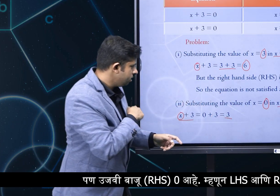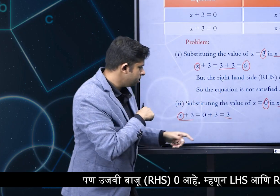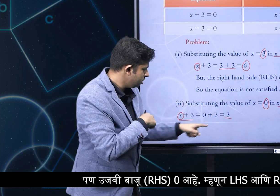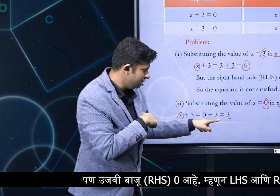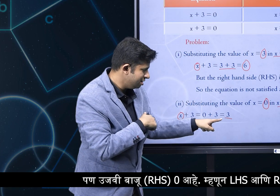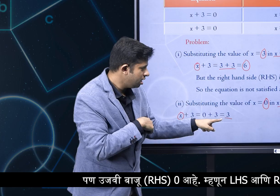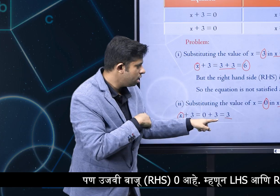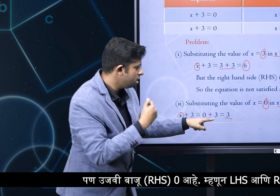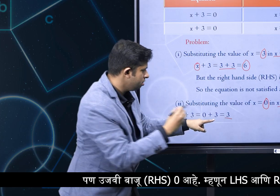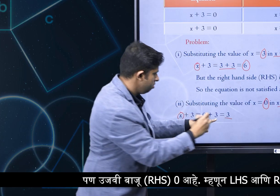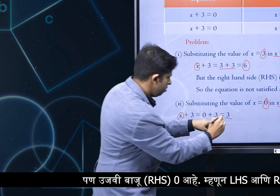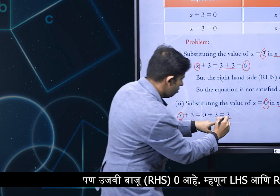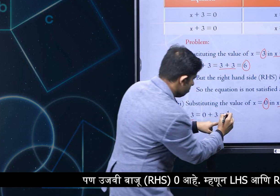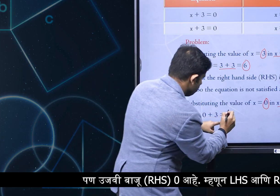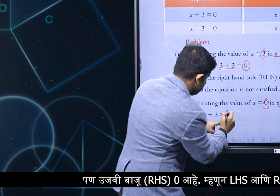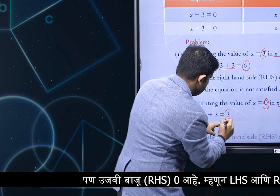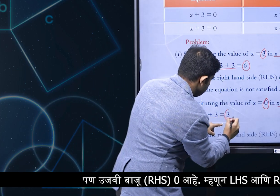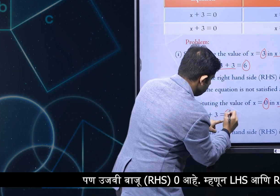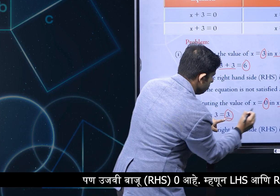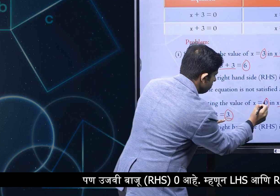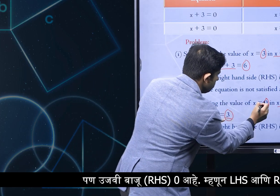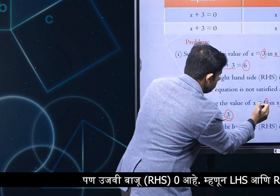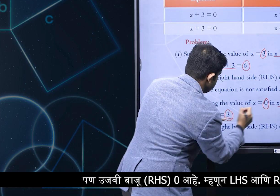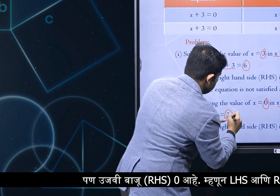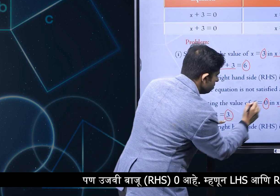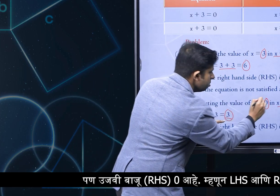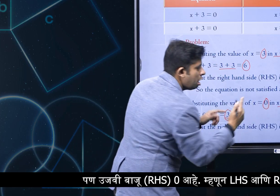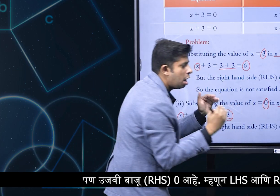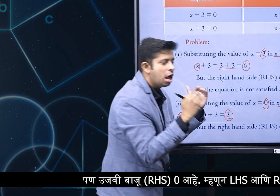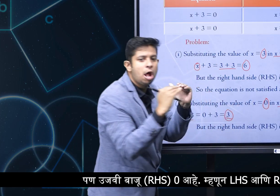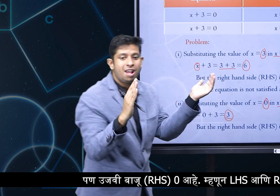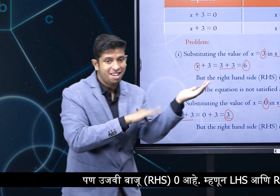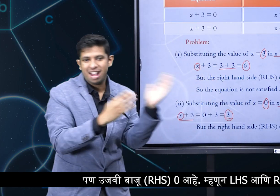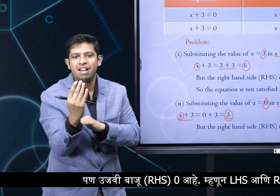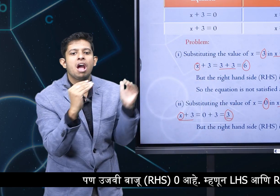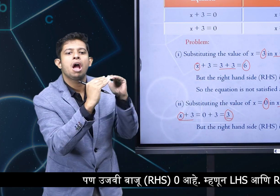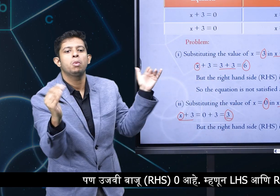पण उजवी बाजू RHS 0 आहे म्हणून LHS आणि RHS समान नाही.